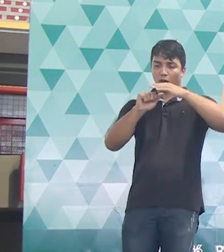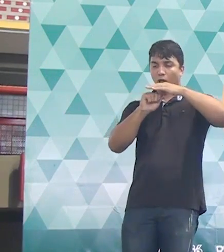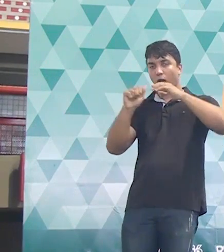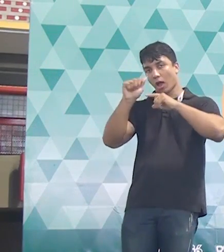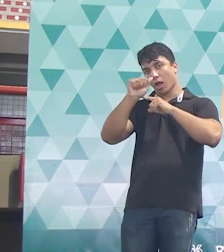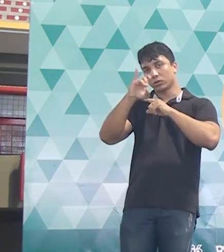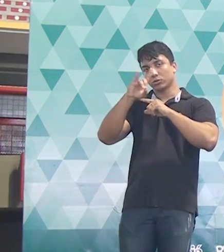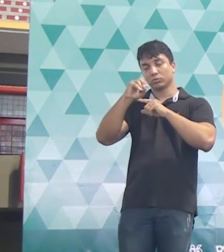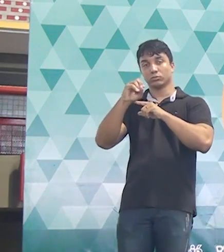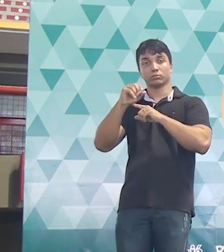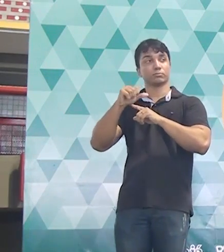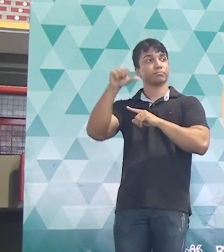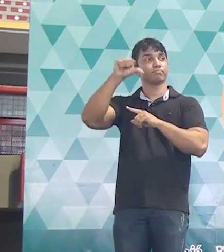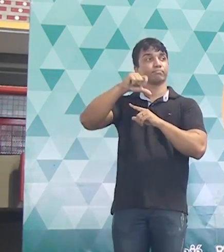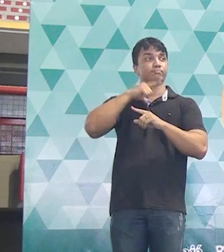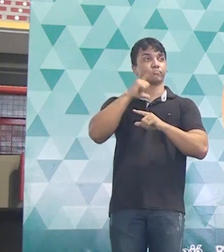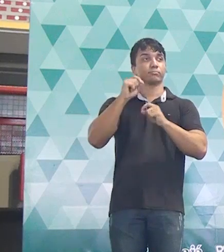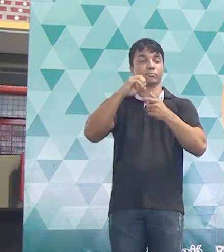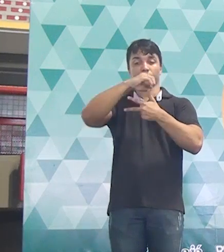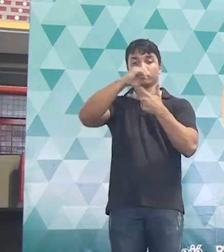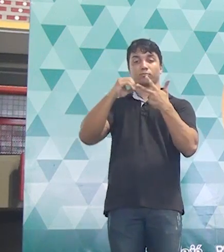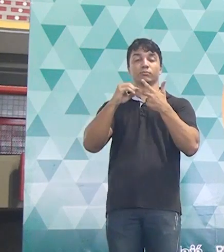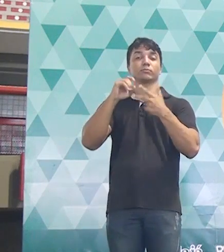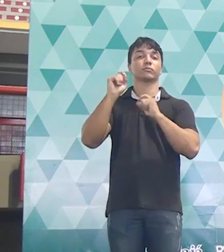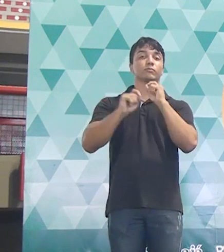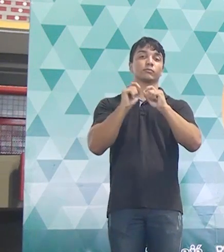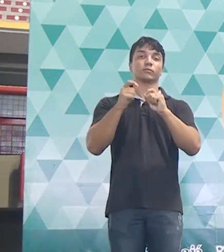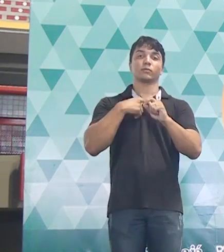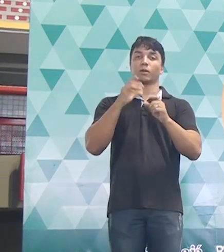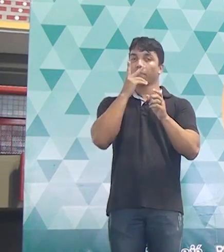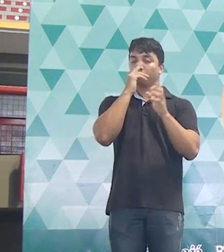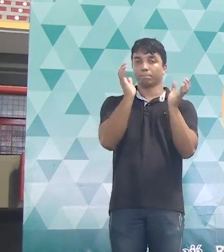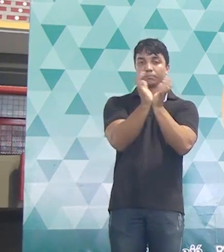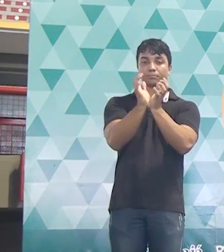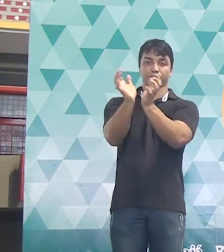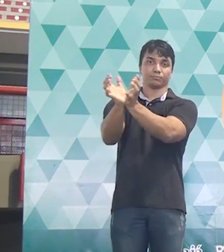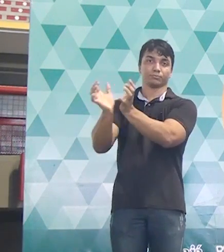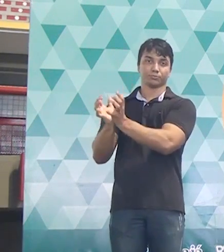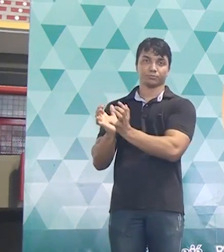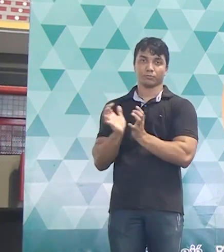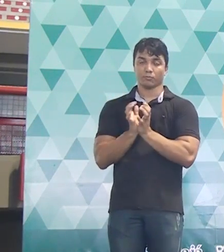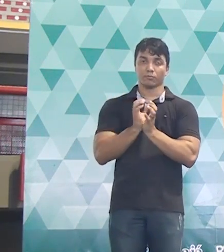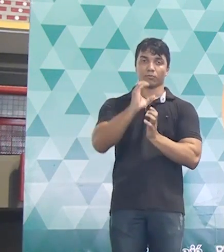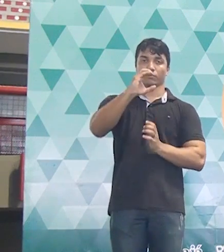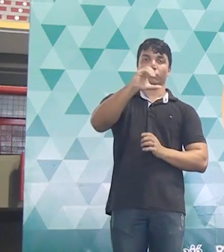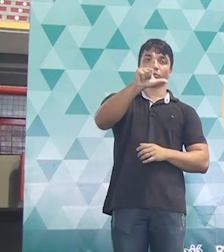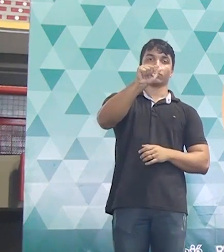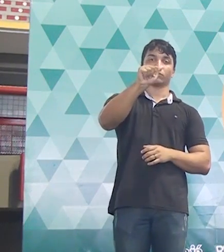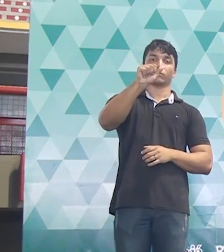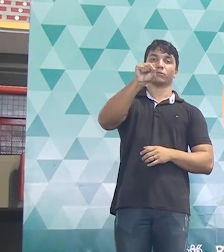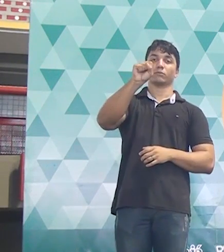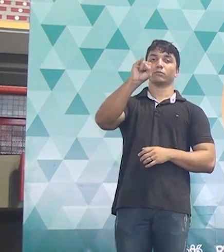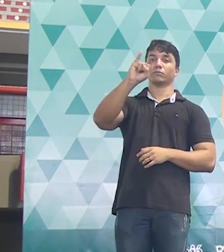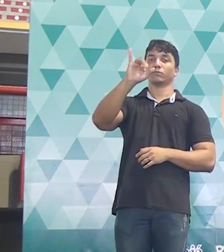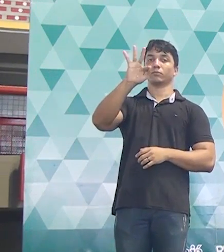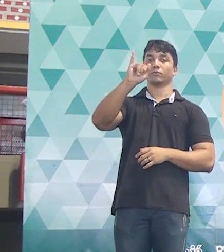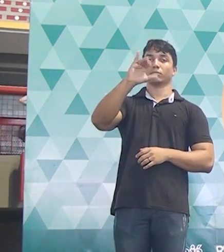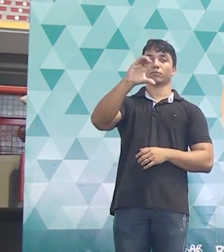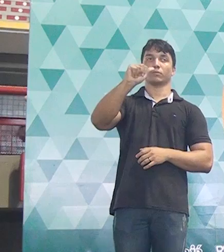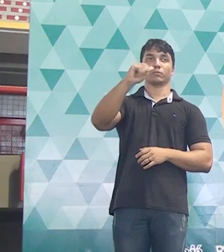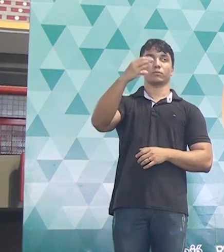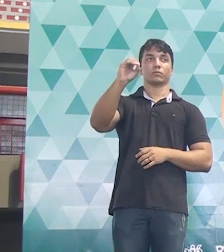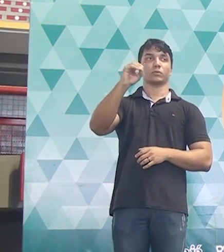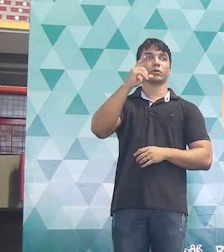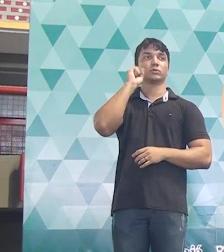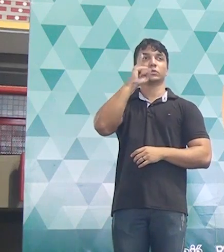em vestibulares, especialmente o Enem? Classificação. É quando você consegue classificar um